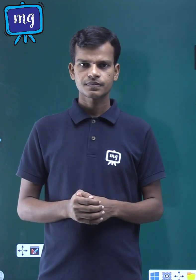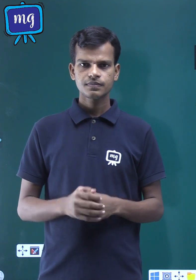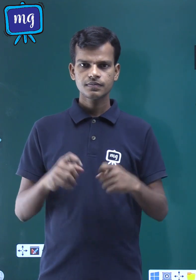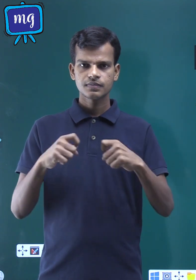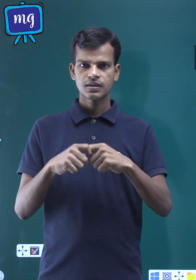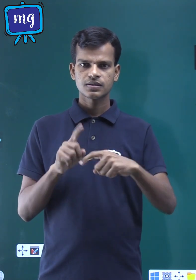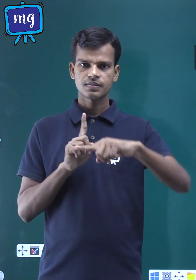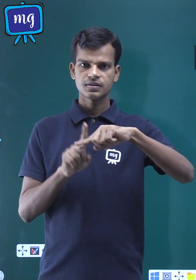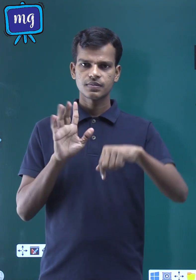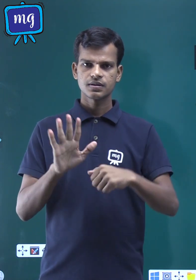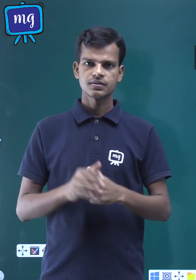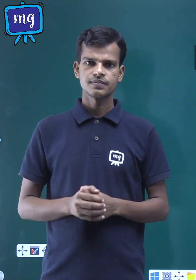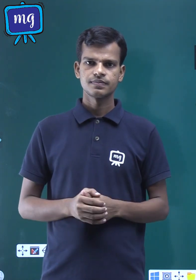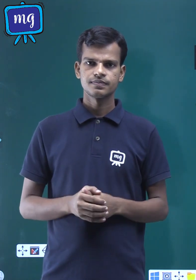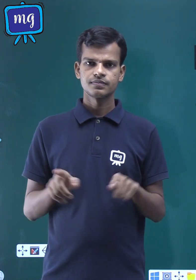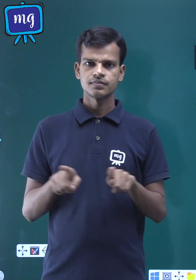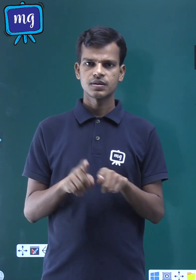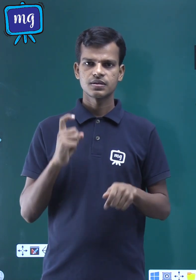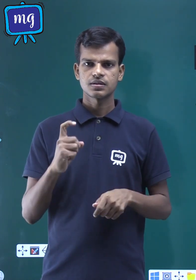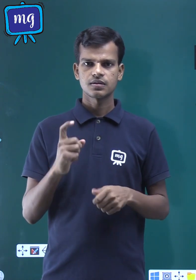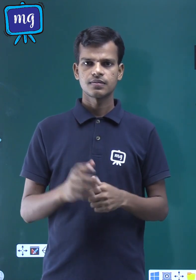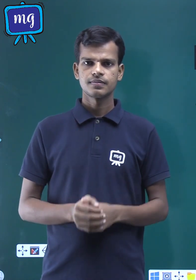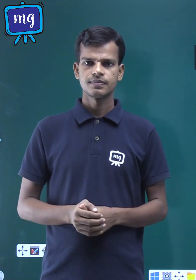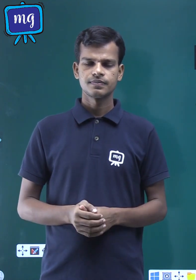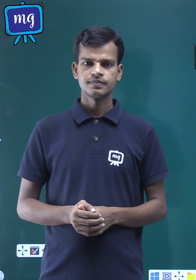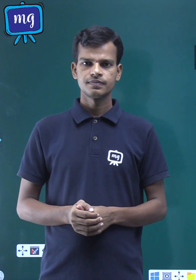x प्लस 5 बराबर 7,